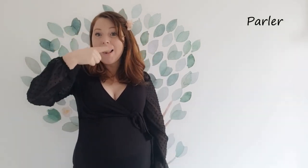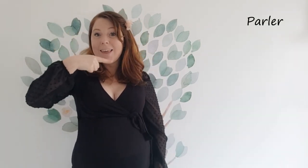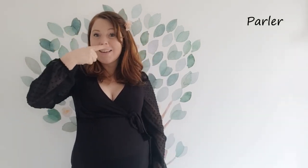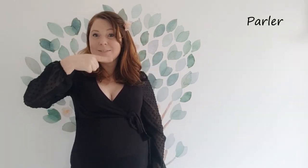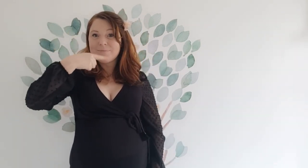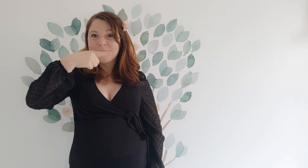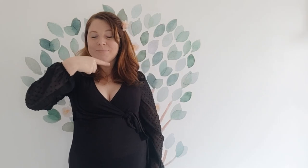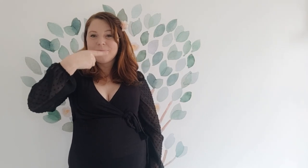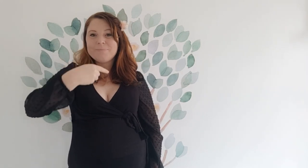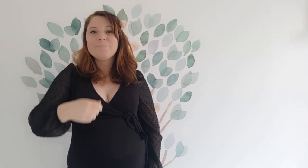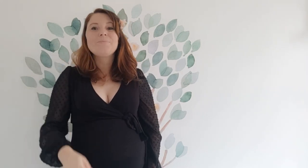parler.